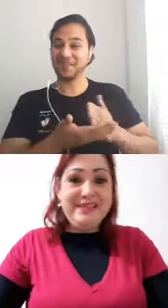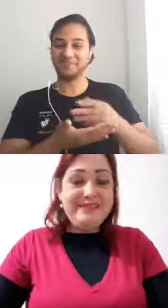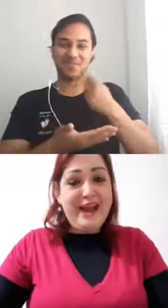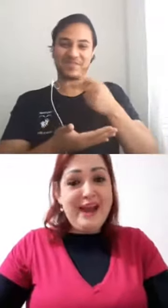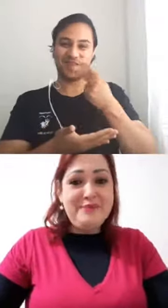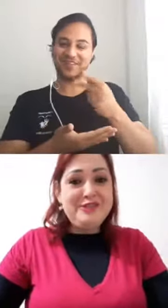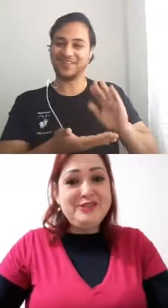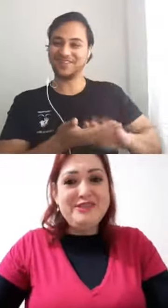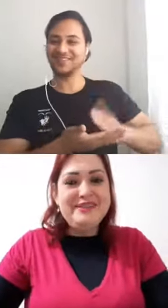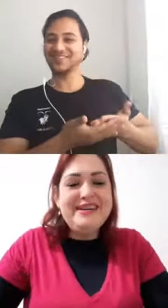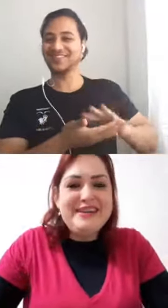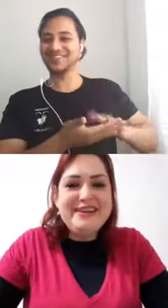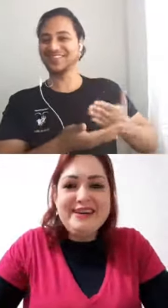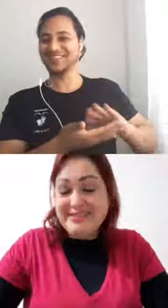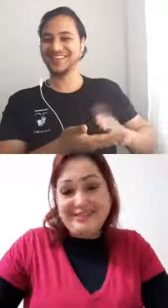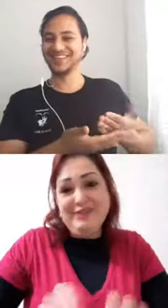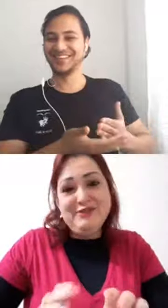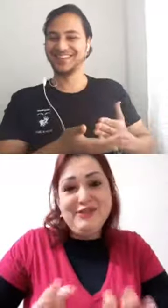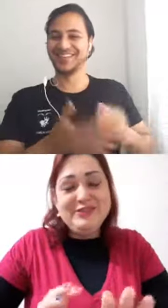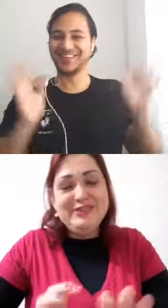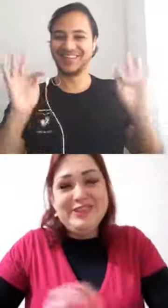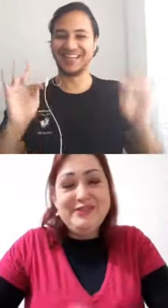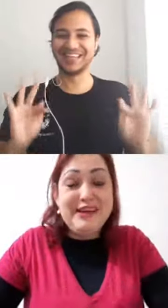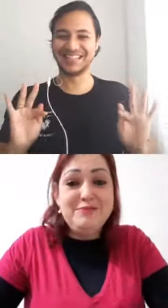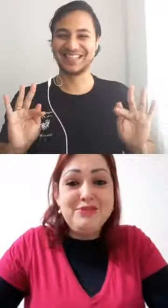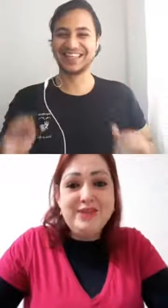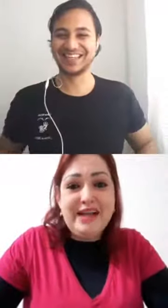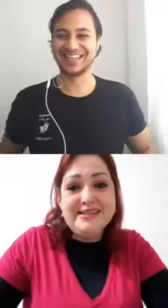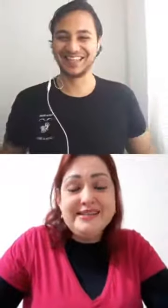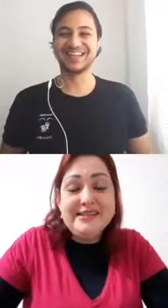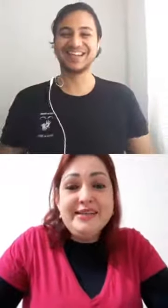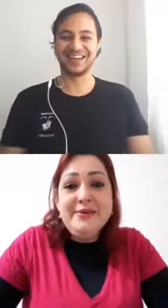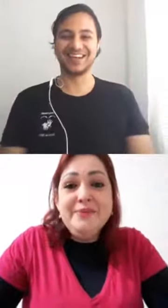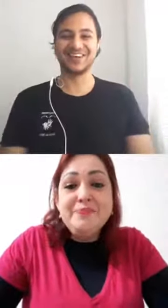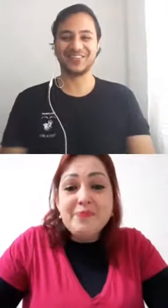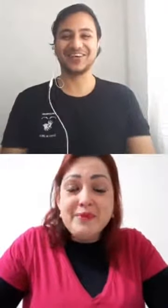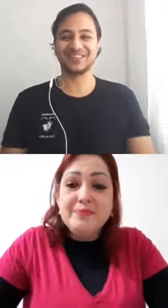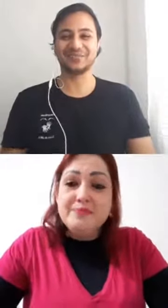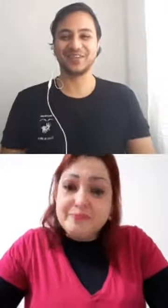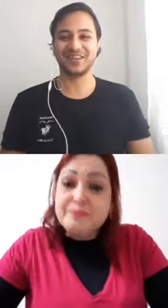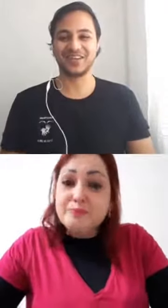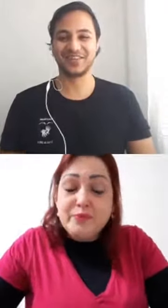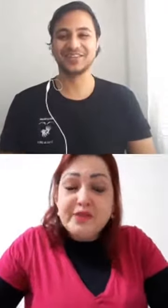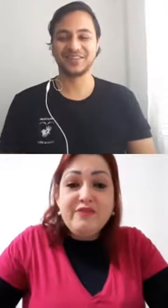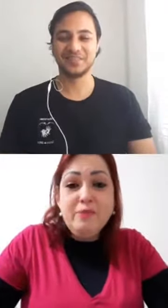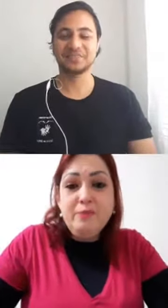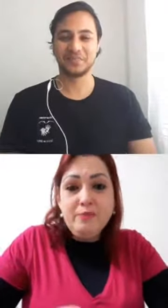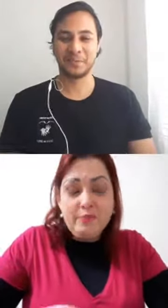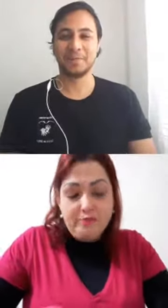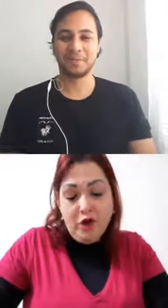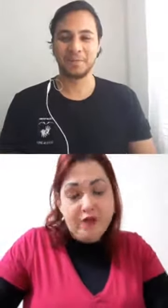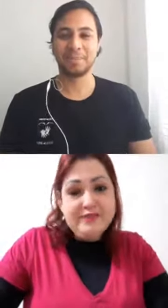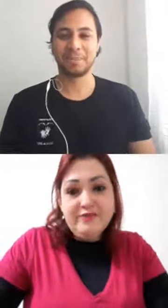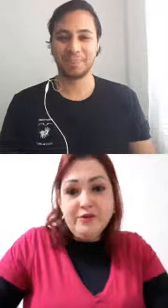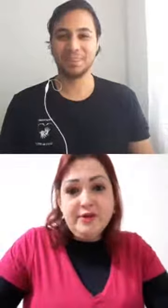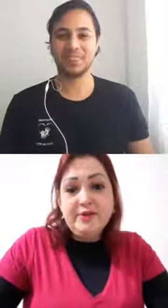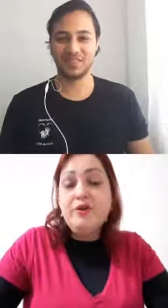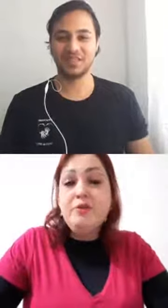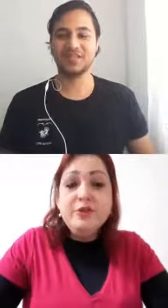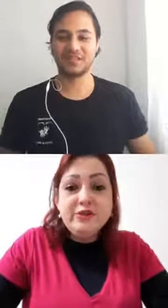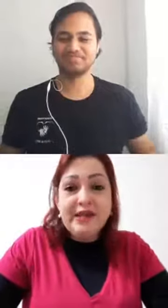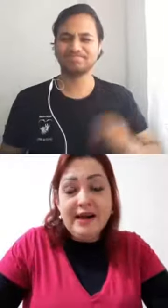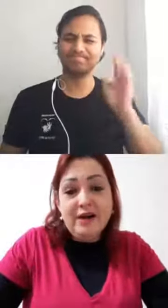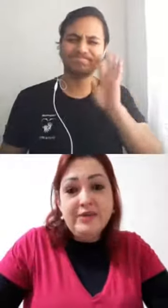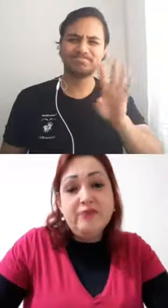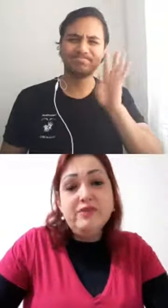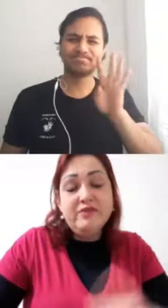uma intérprete. Eu chego a ficar Feliz. emocionada. Legal, nossa, muito legal. Porque nossa, foi